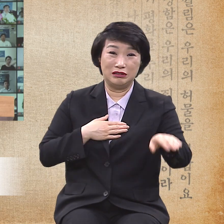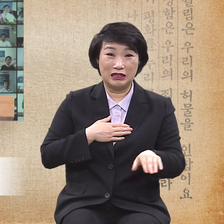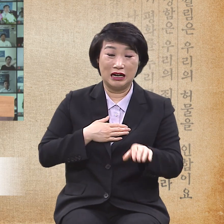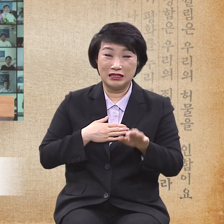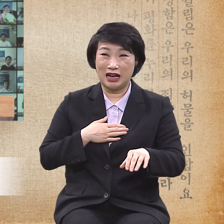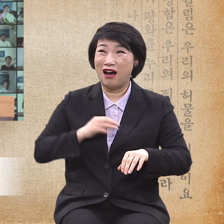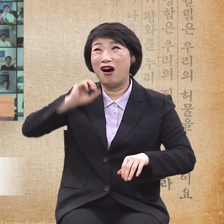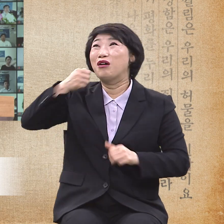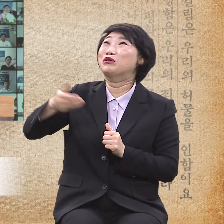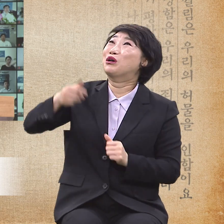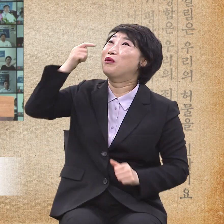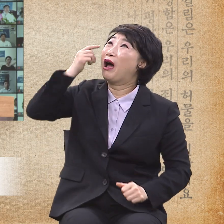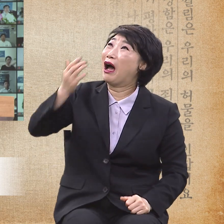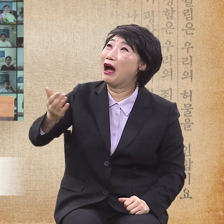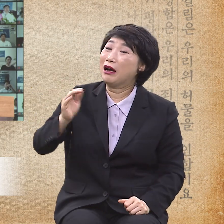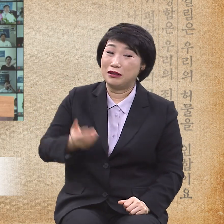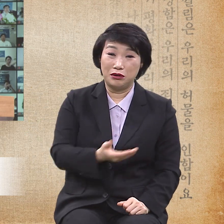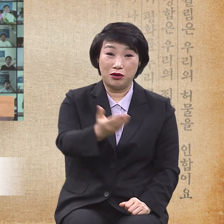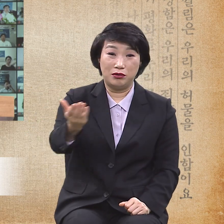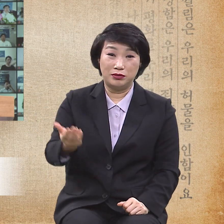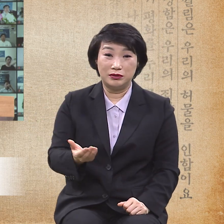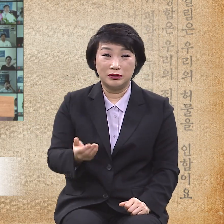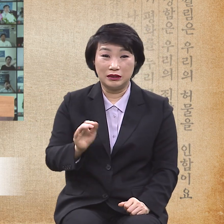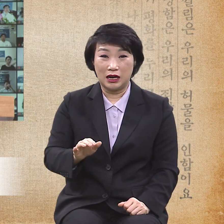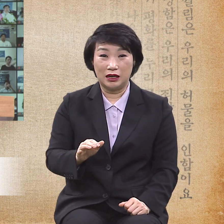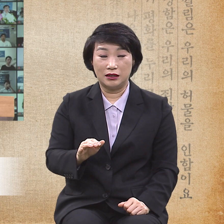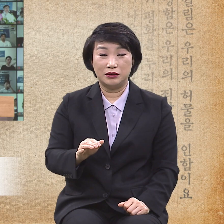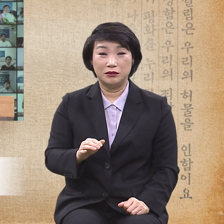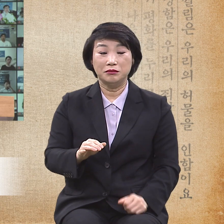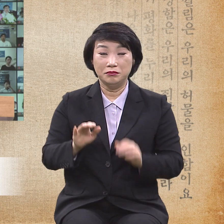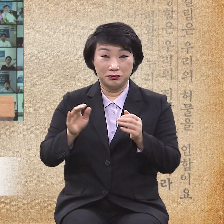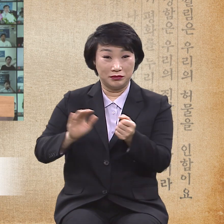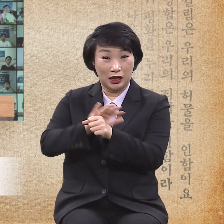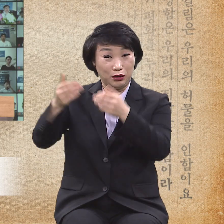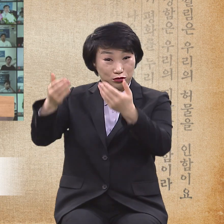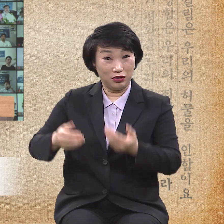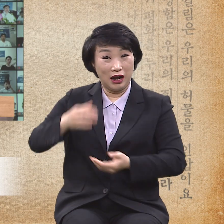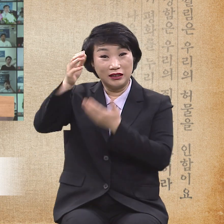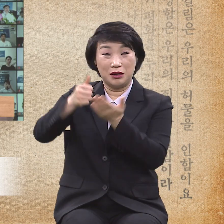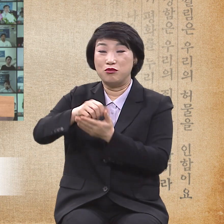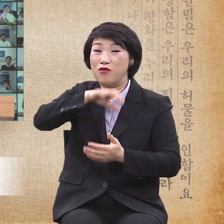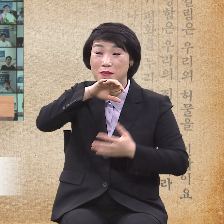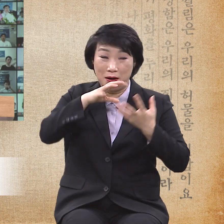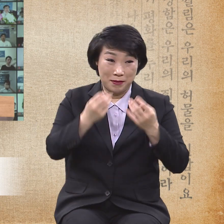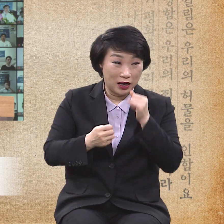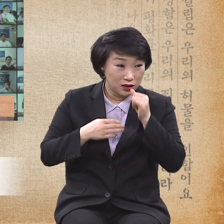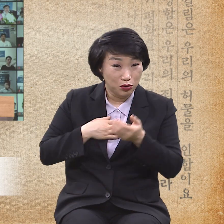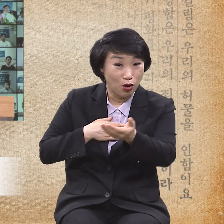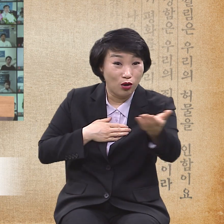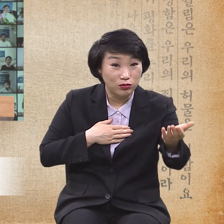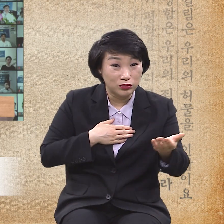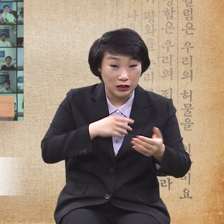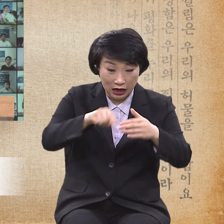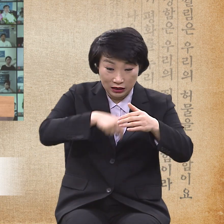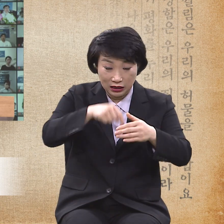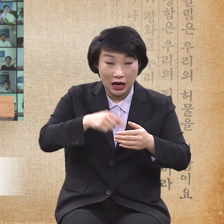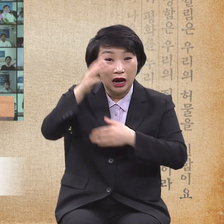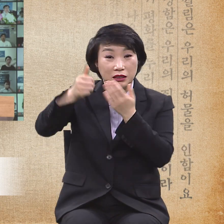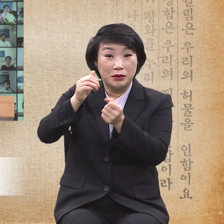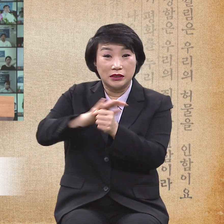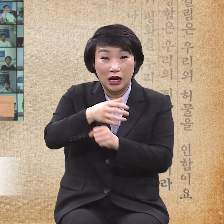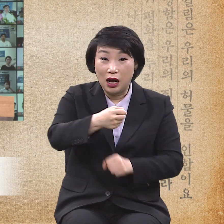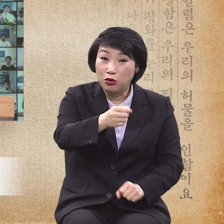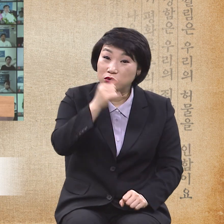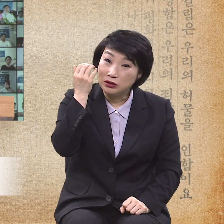사람을 힘들게 하냐고 얼마나 많이 사랑하시는 하나님을 원망합니까? 이 사람 속에 하나님의